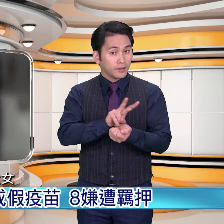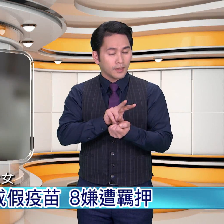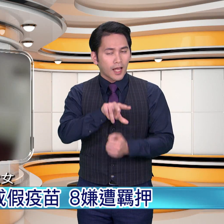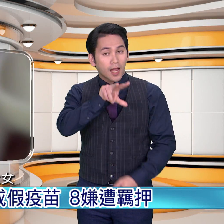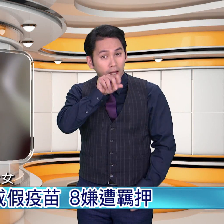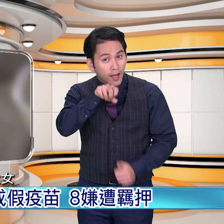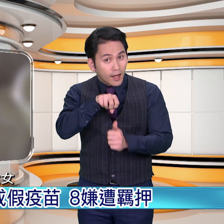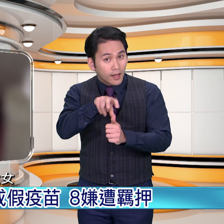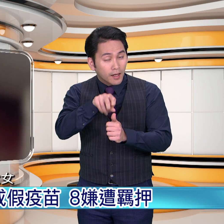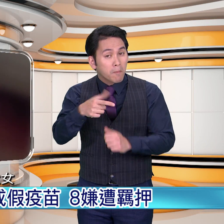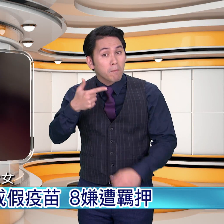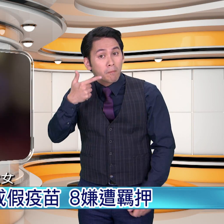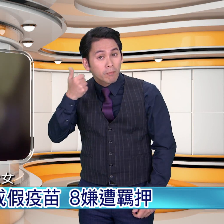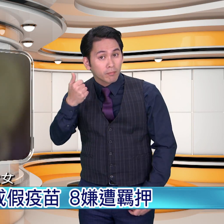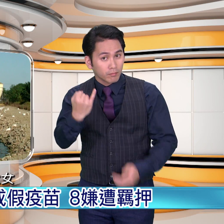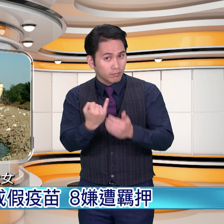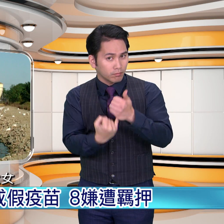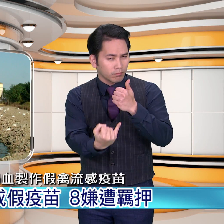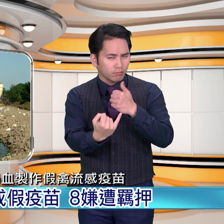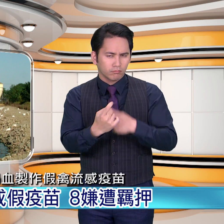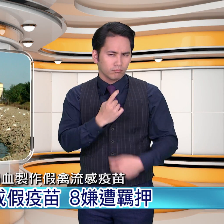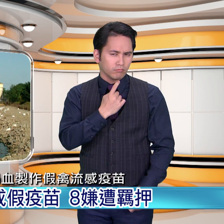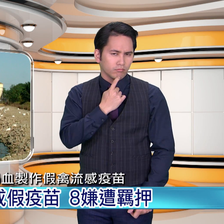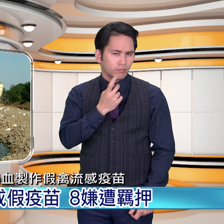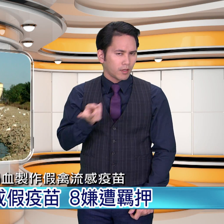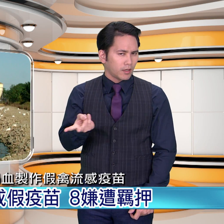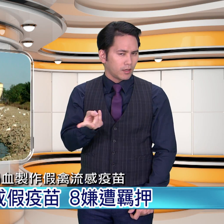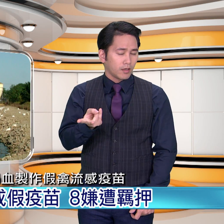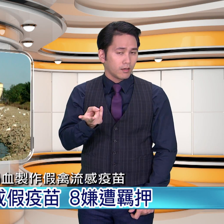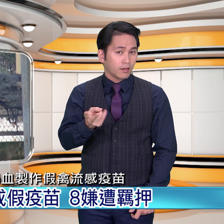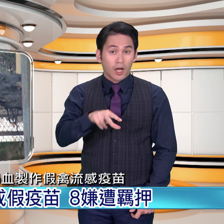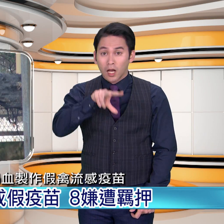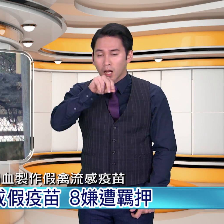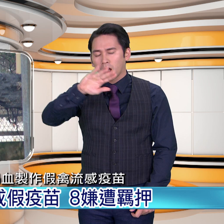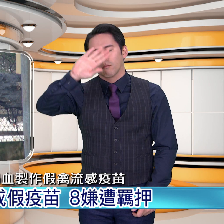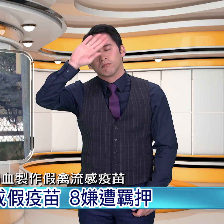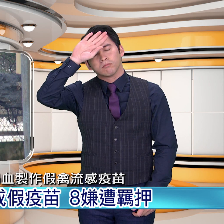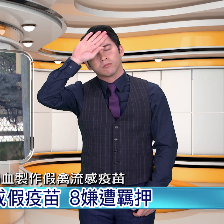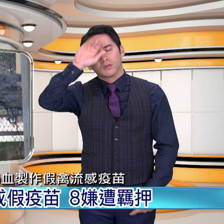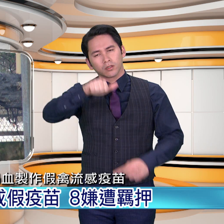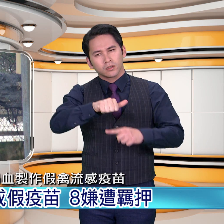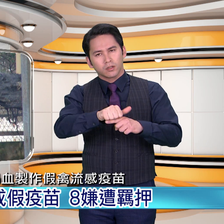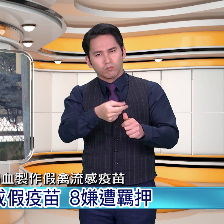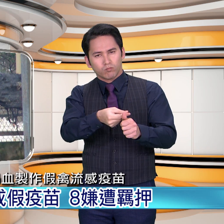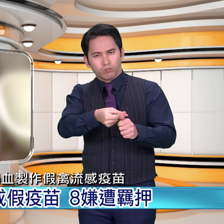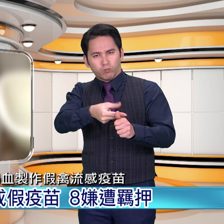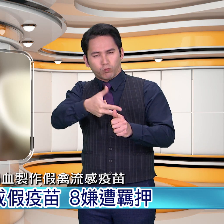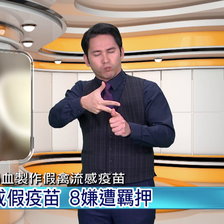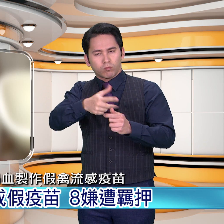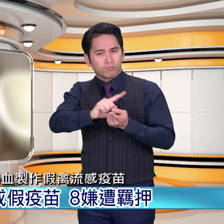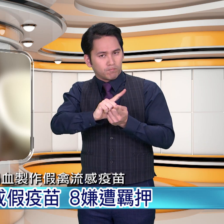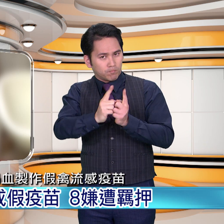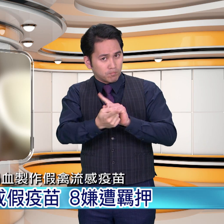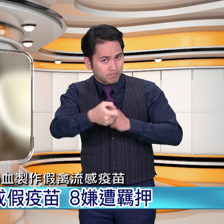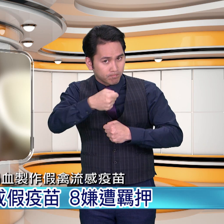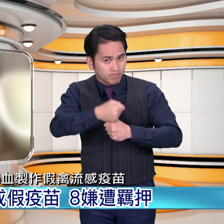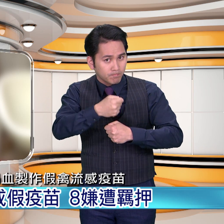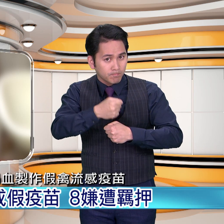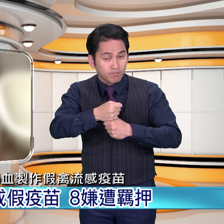云林一对养鸭妇女却涉嫌以染病鸭血制作假禽流感疫苗，